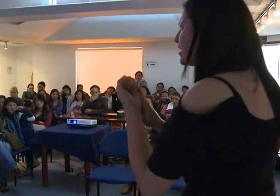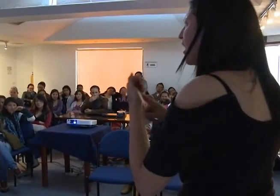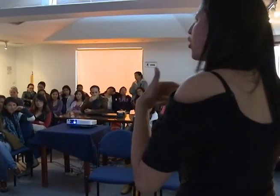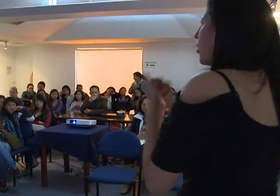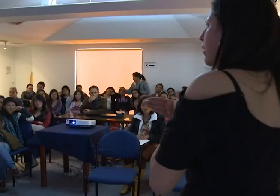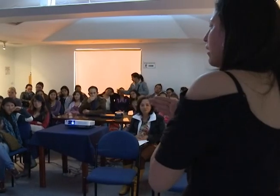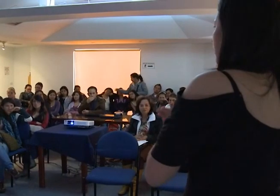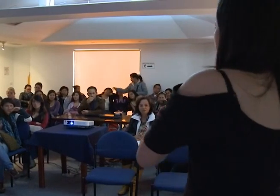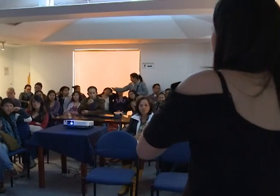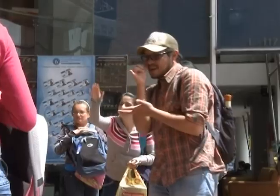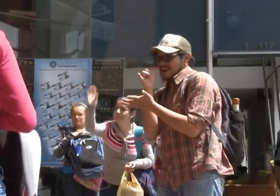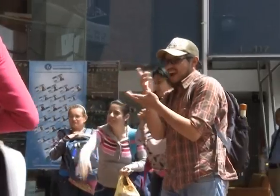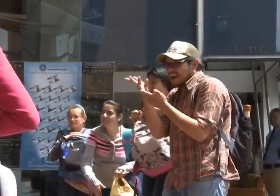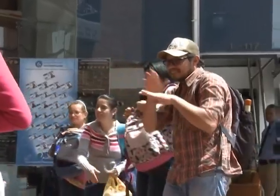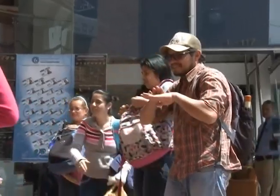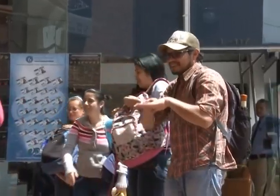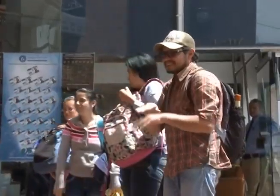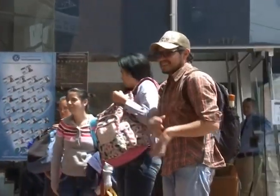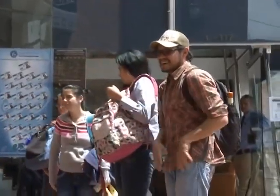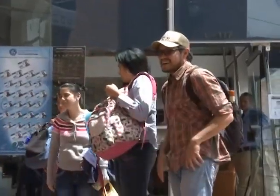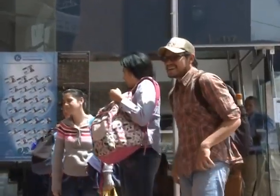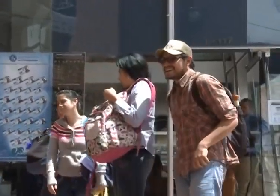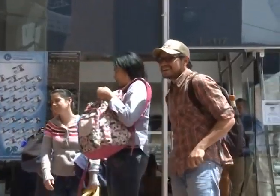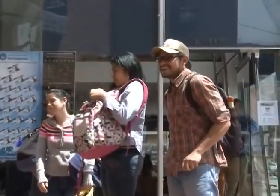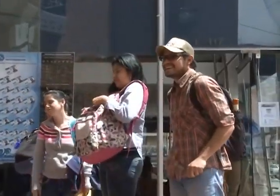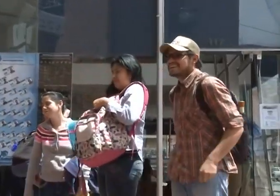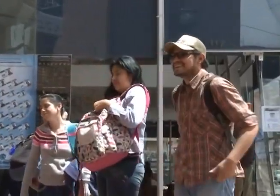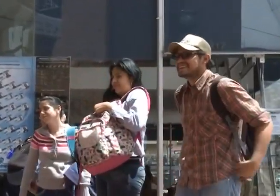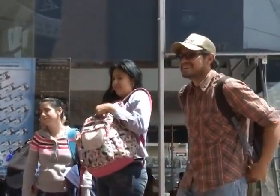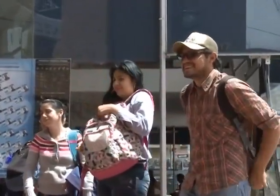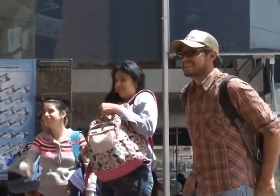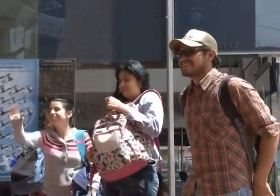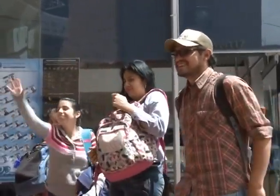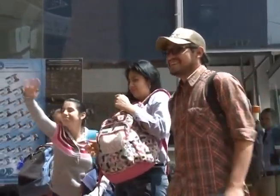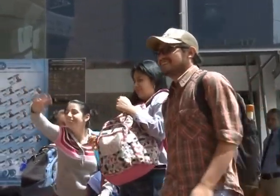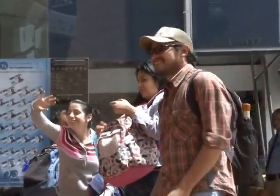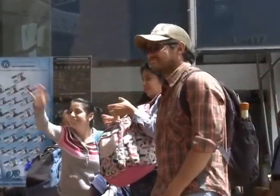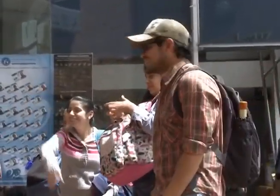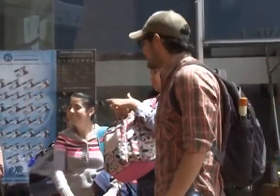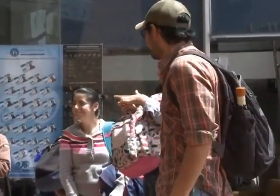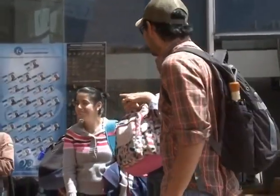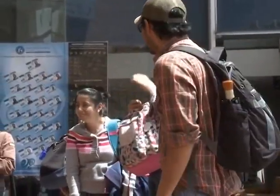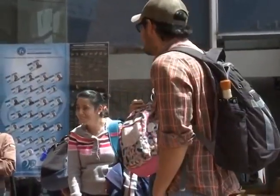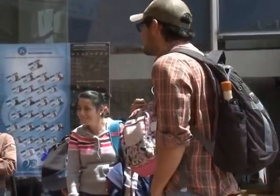ese trabajo permanente con los oyentes donde ellos pueden desarrollar mayores capacidades.